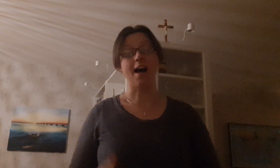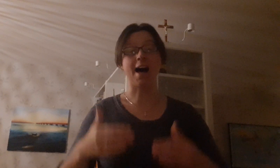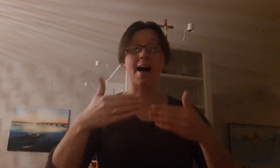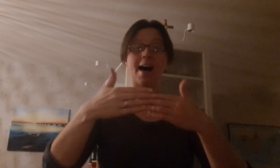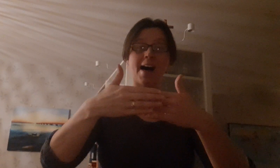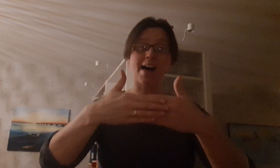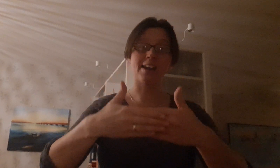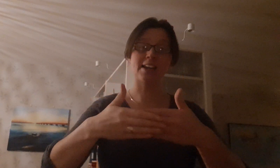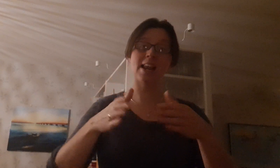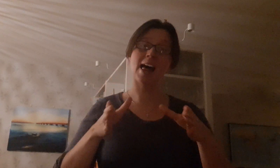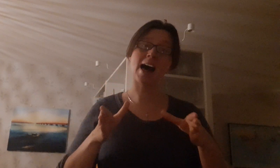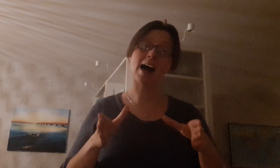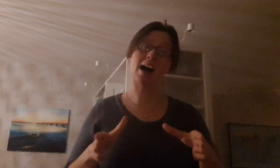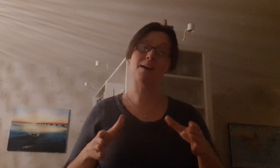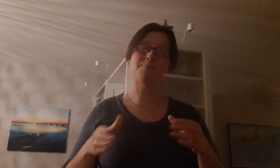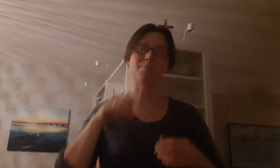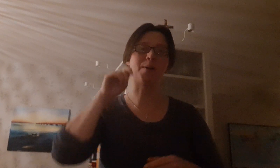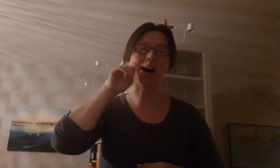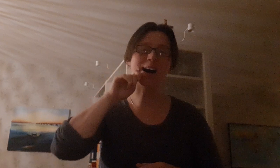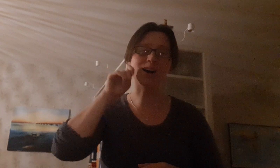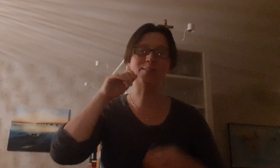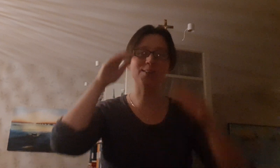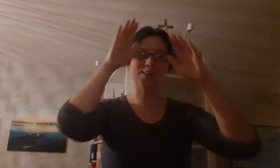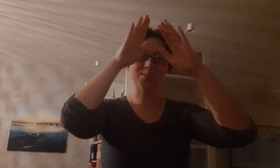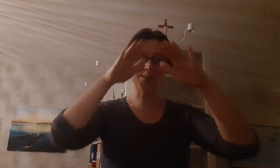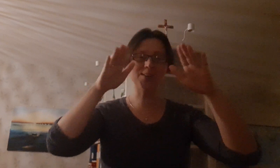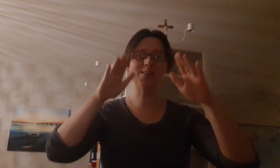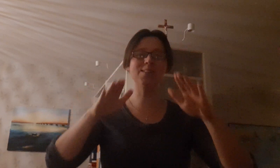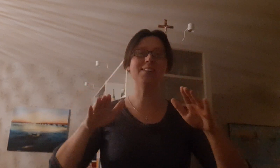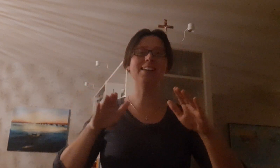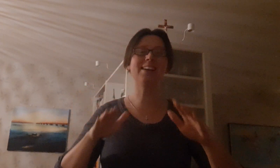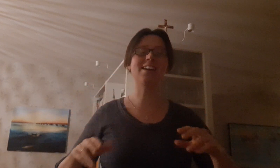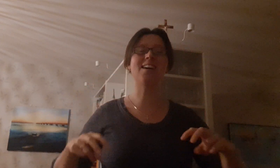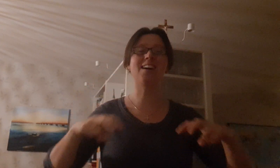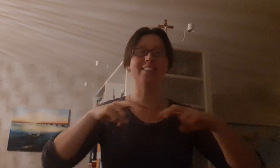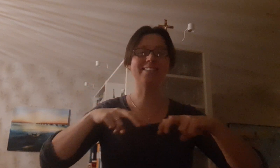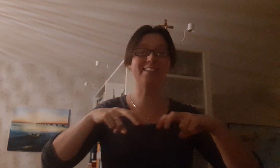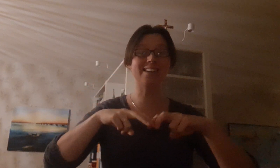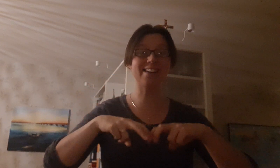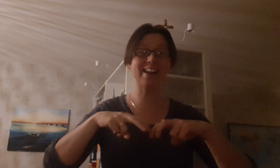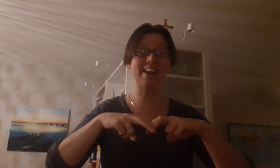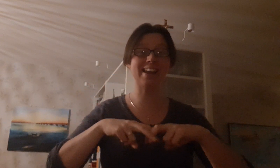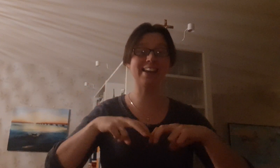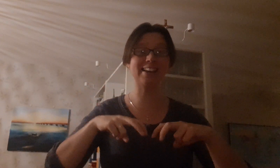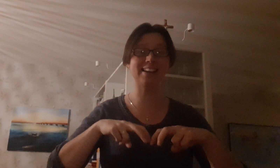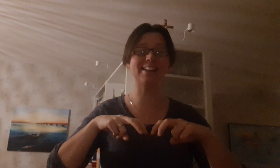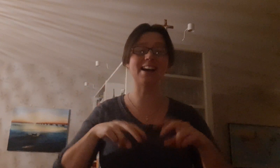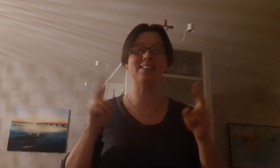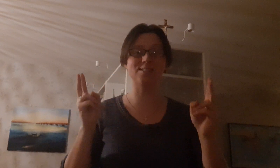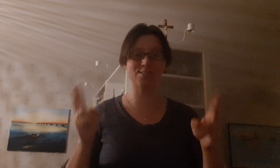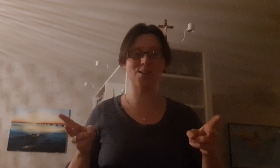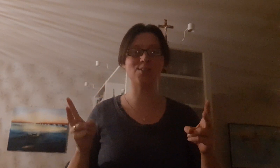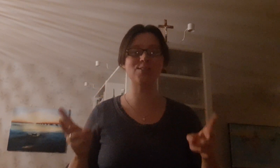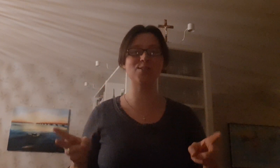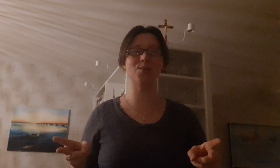Är glädje och ljuvgrann och rinns också.